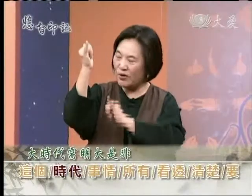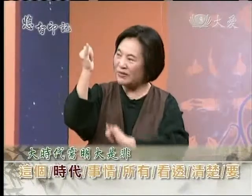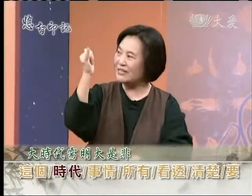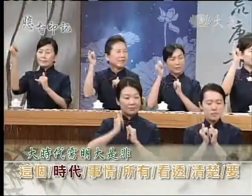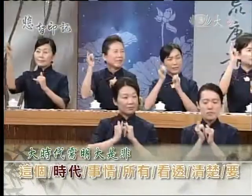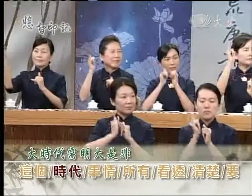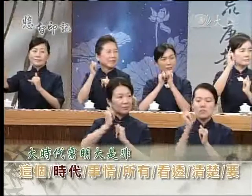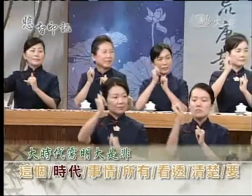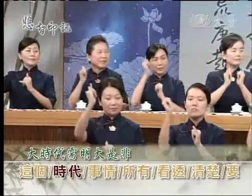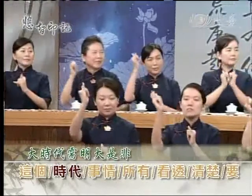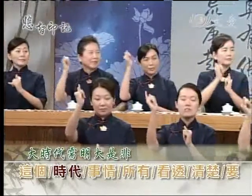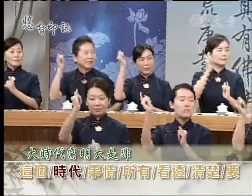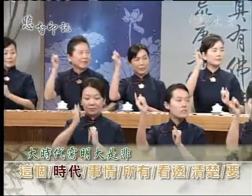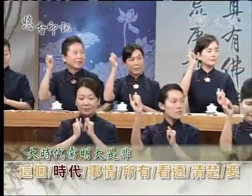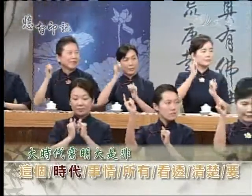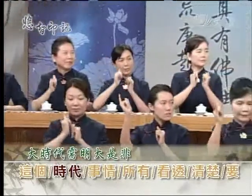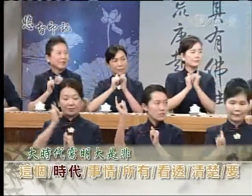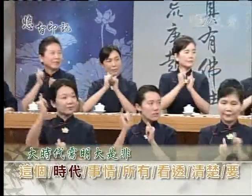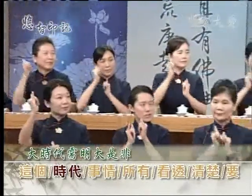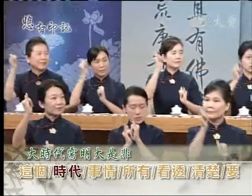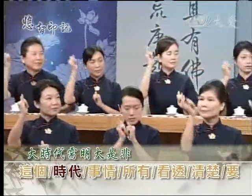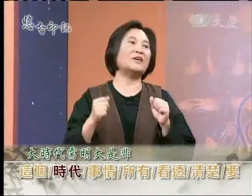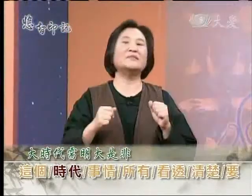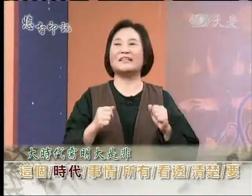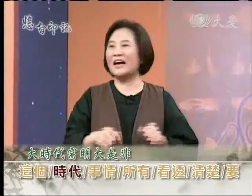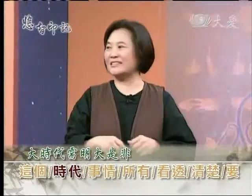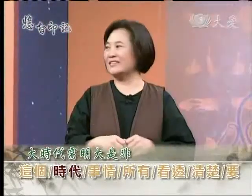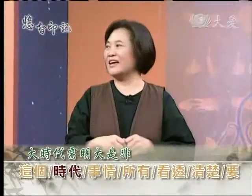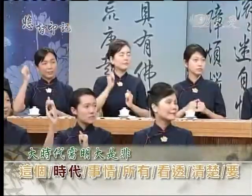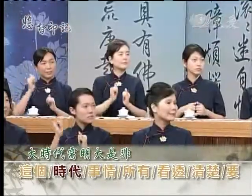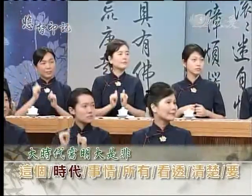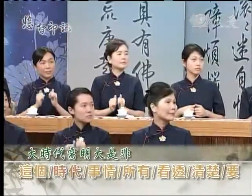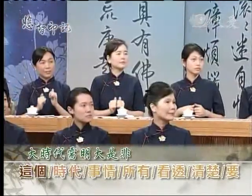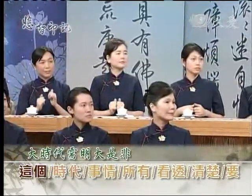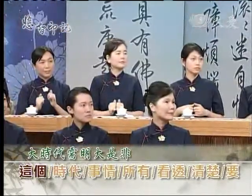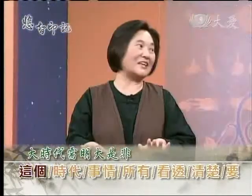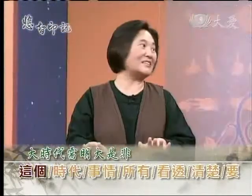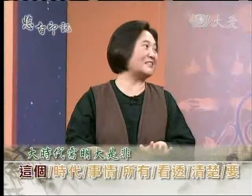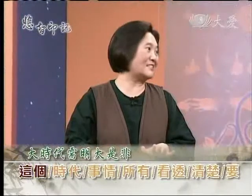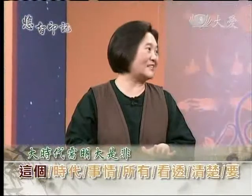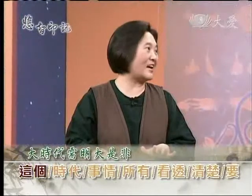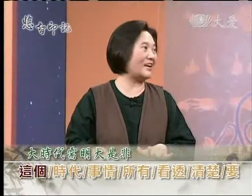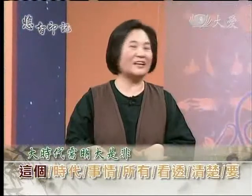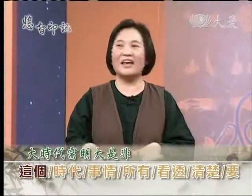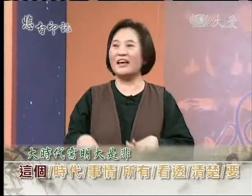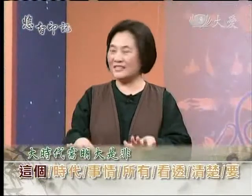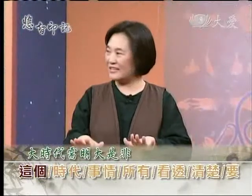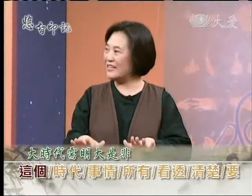后的人，所以这是一个时代。 时代。 那我们通常我们讲大时代，就是指现在这个时代。 此刻嘛， 此刻，